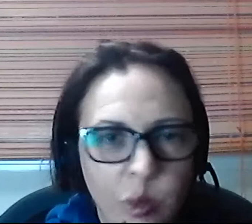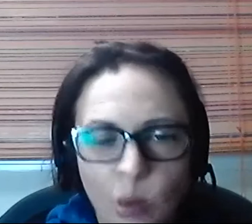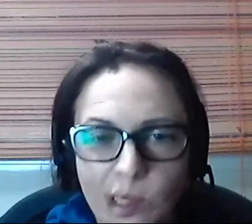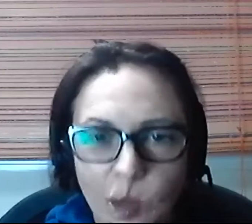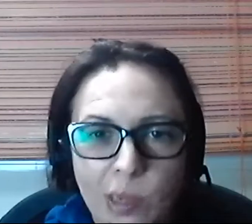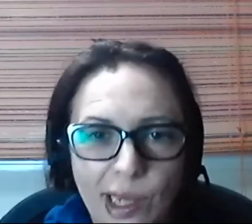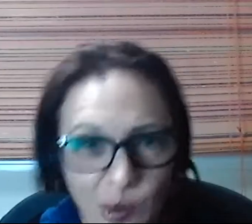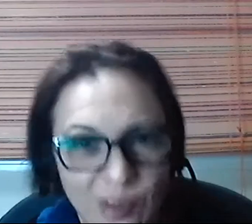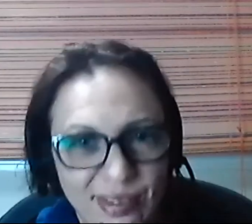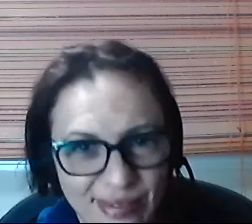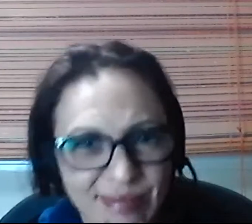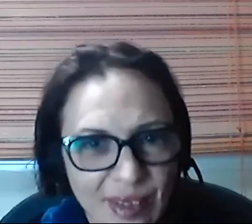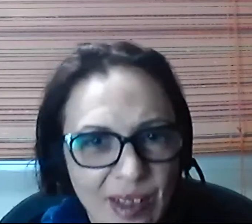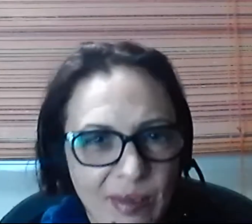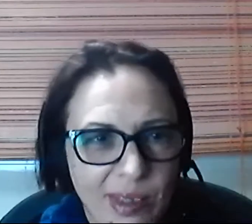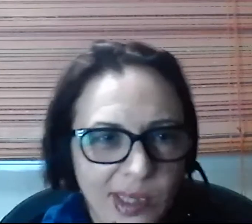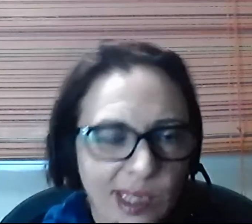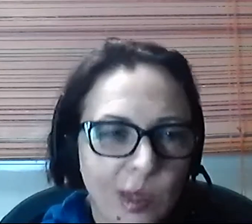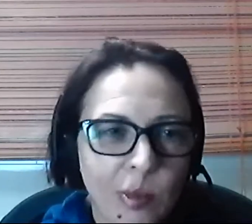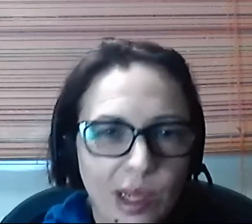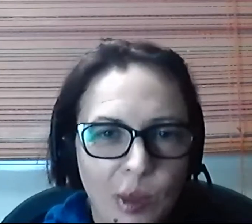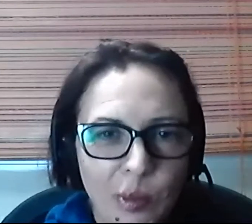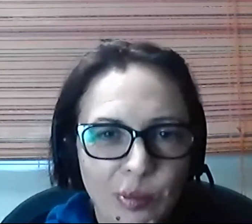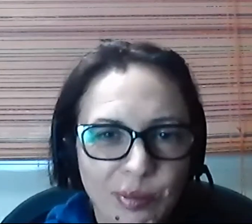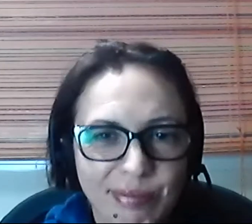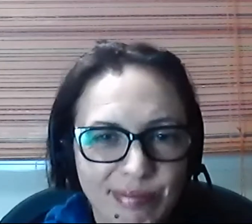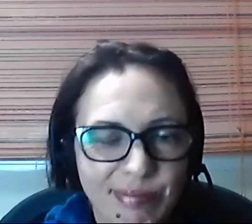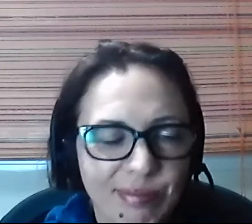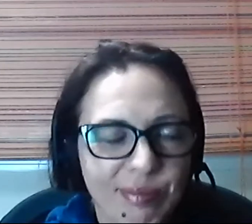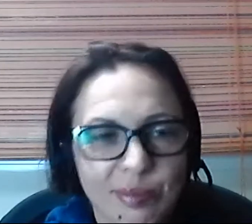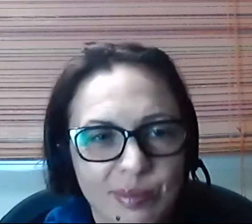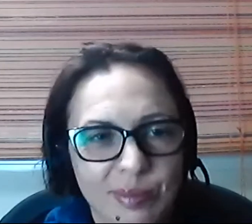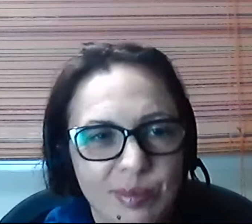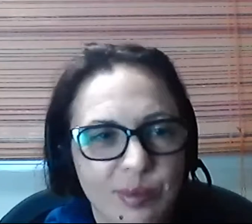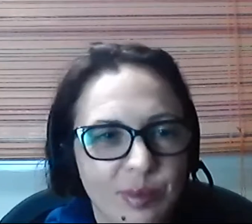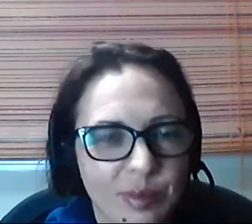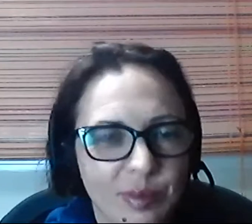el futuro va a ser complicado, va a ser bastante complicado.